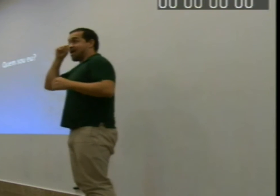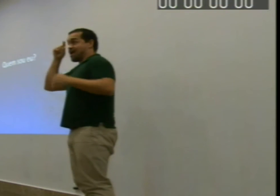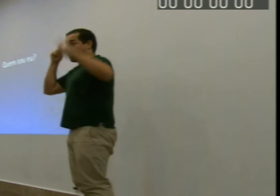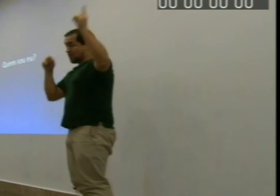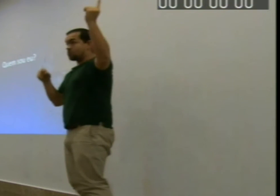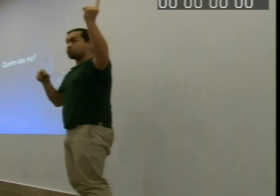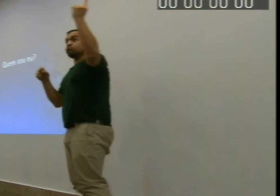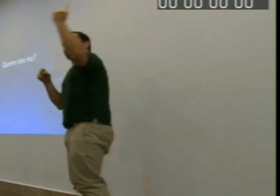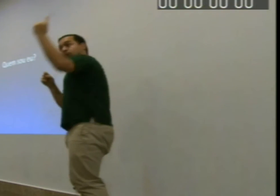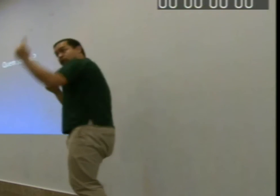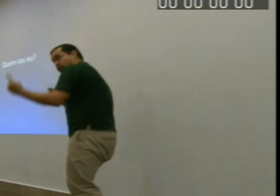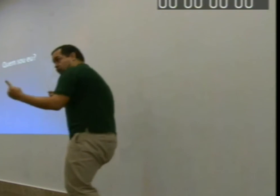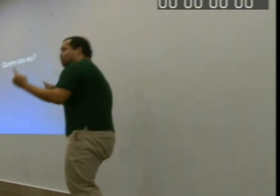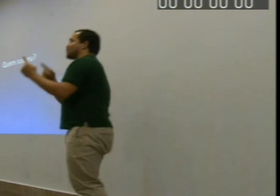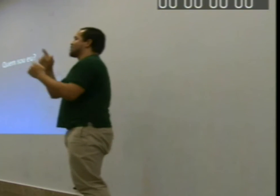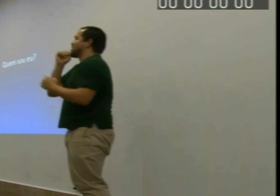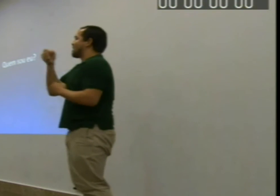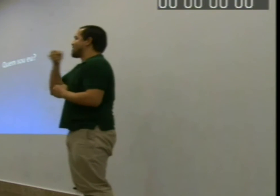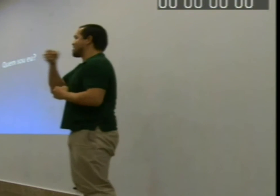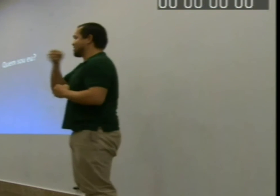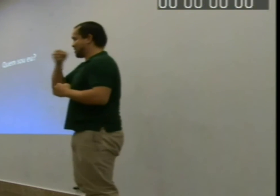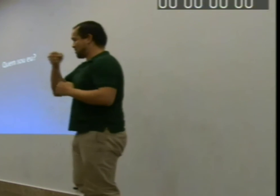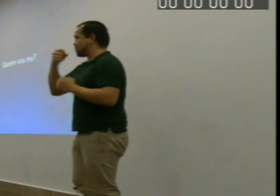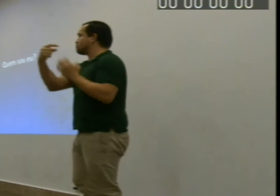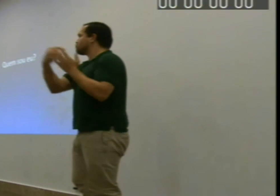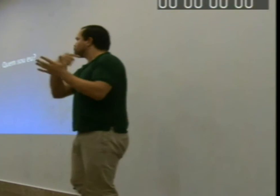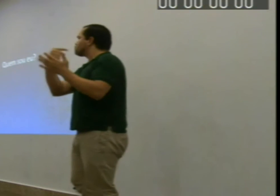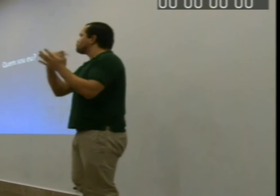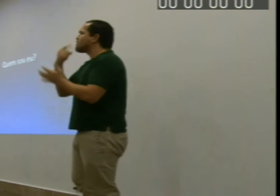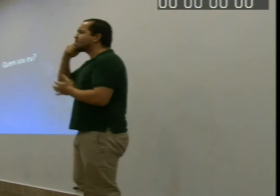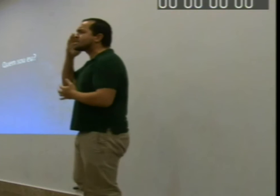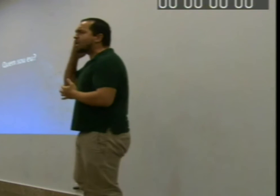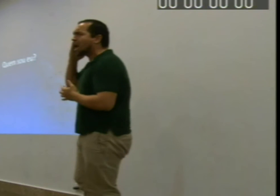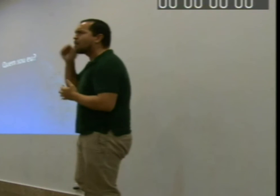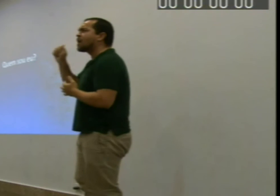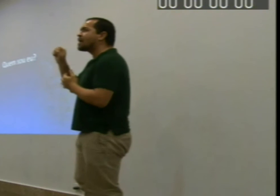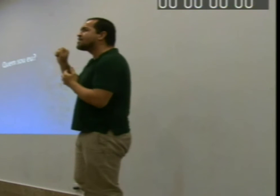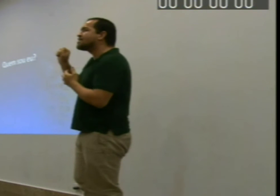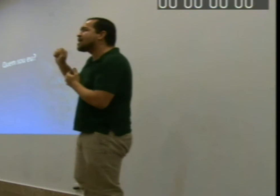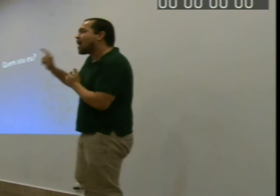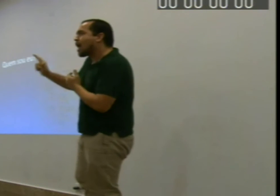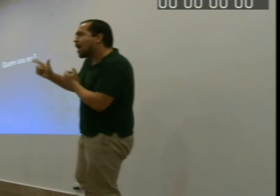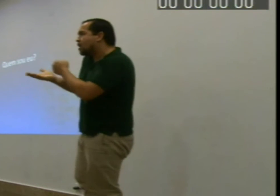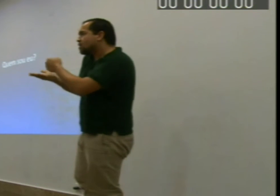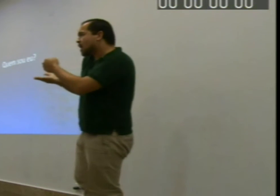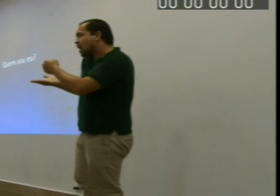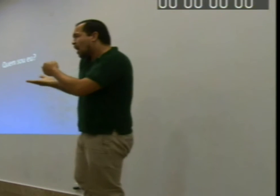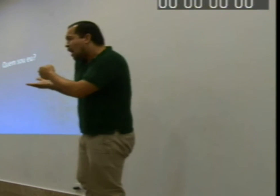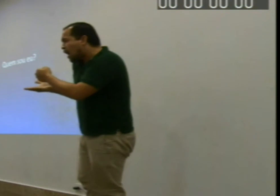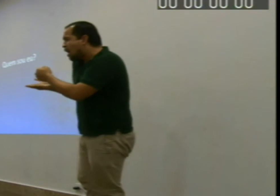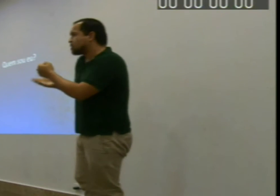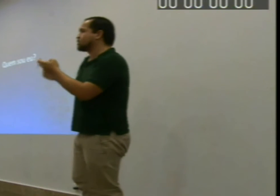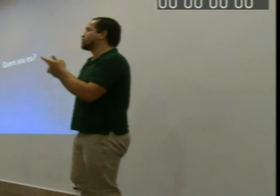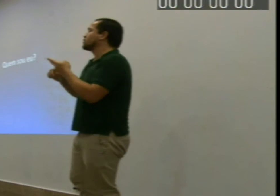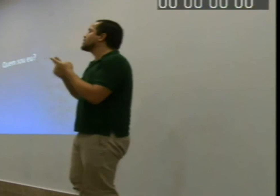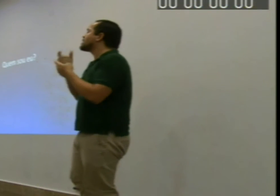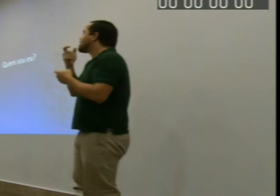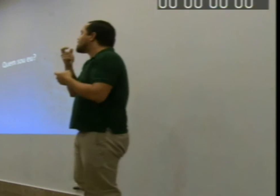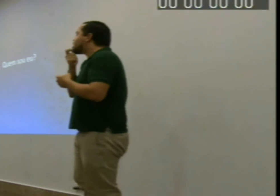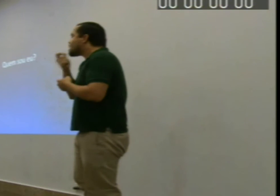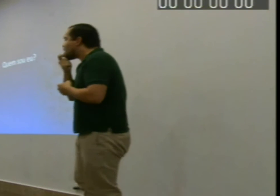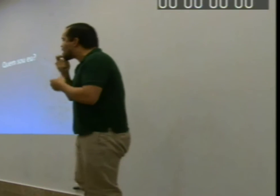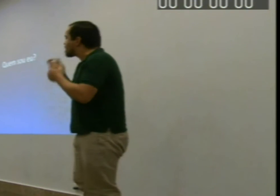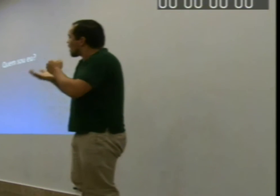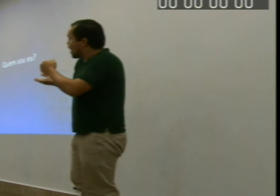um professor da galaud veio até a osco fazer entrevista questionou perguntou Perguntou se sabia o básico